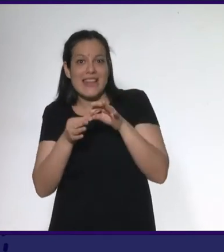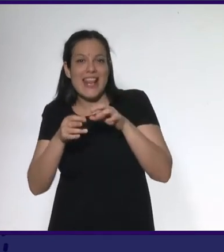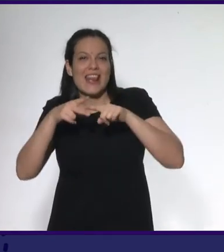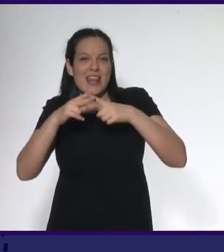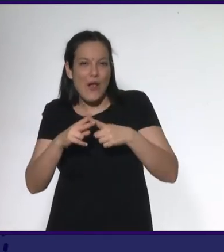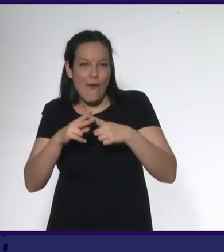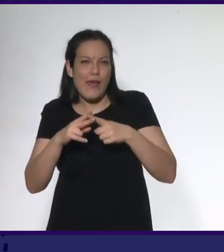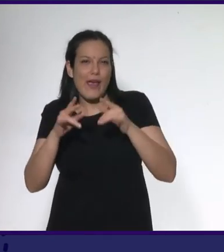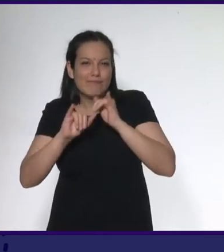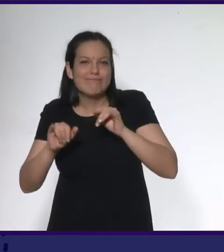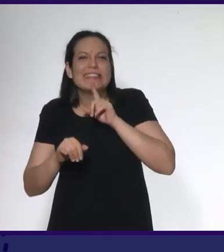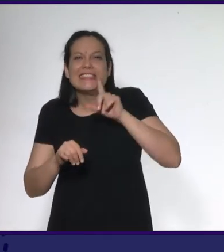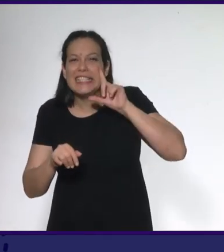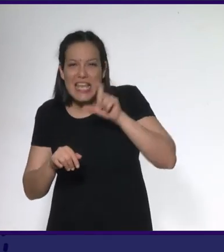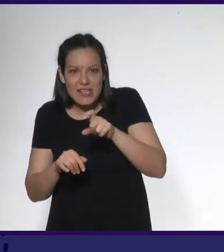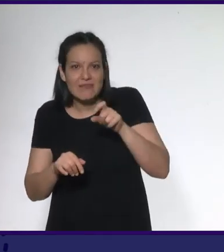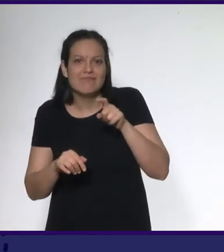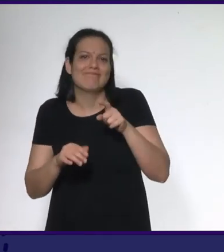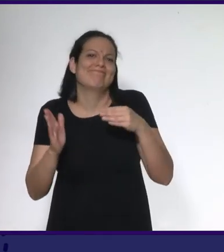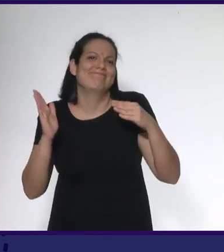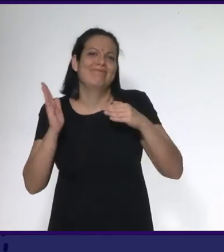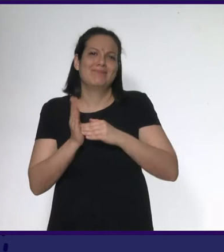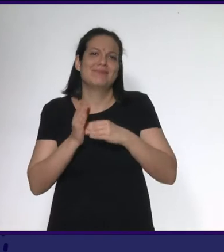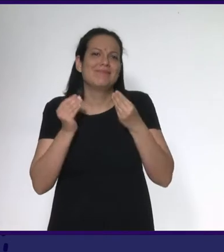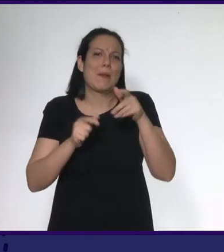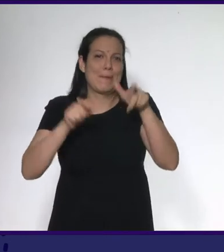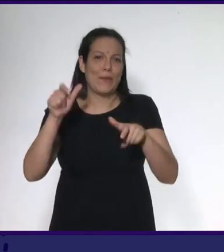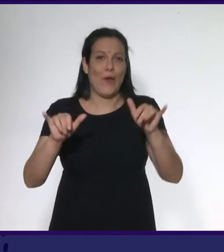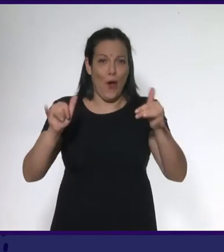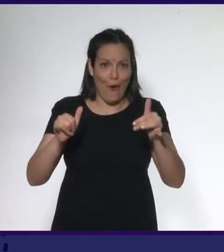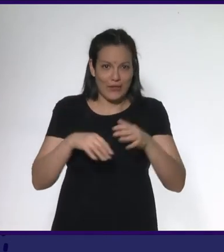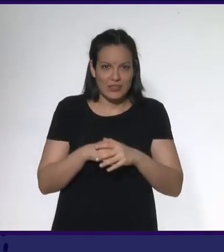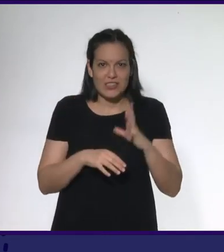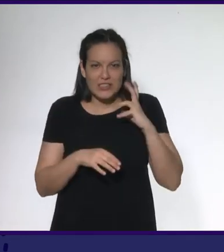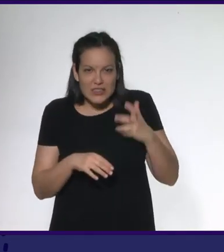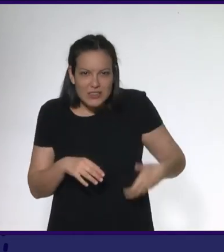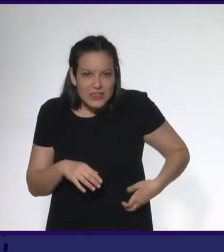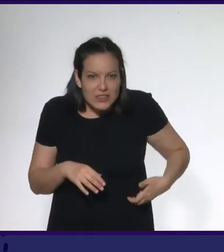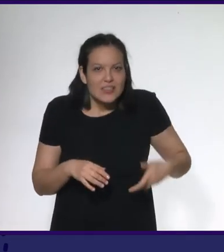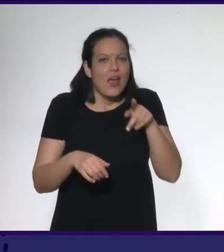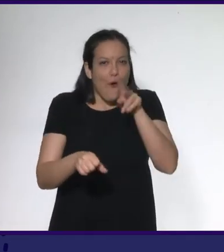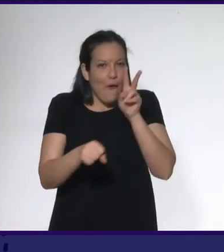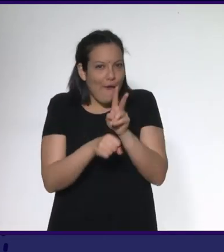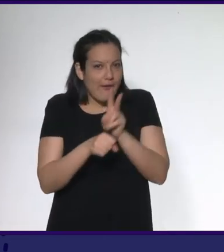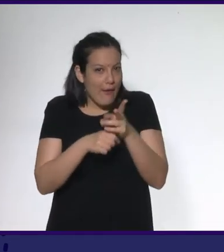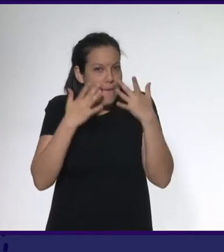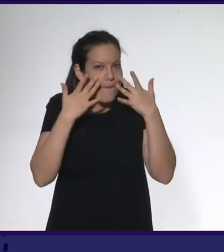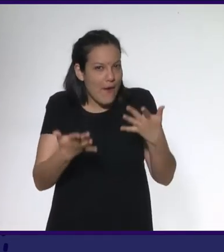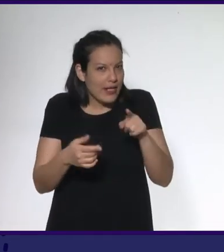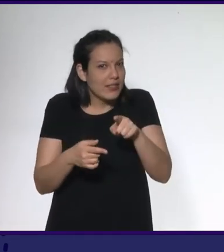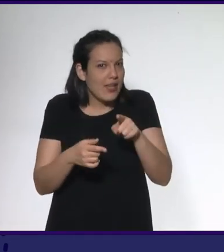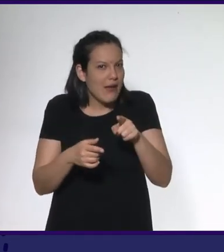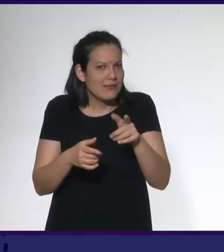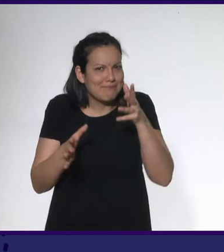las tecnologías es clave en este punto. Para los y las jóvenes, los celos y el